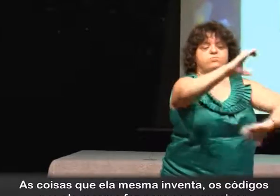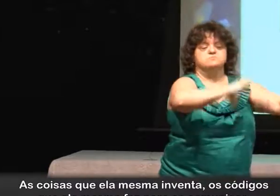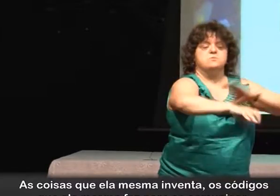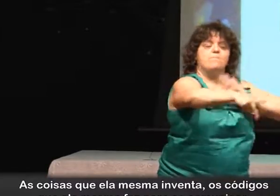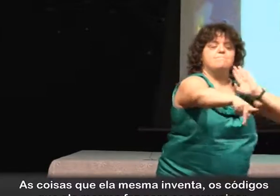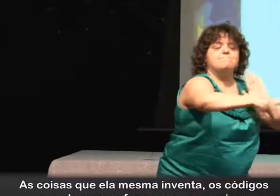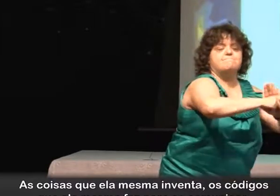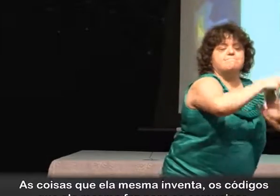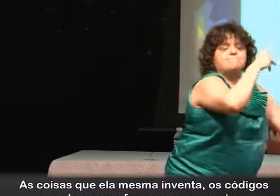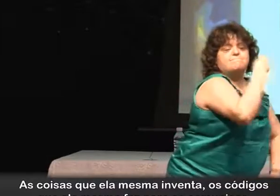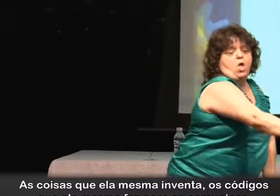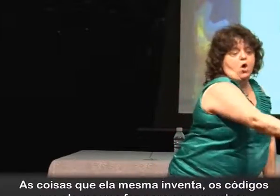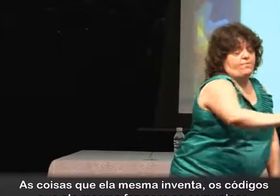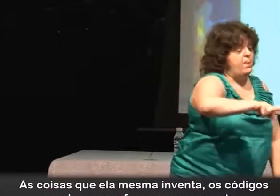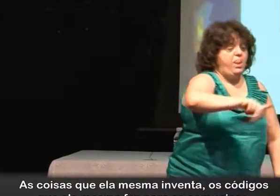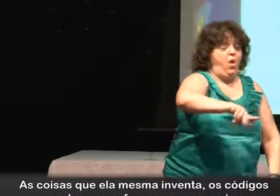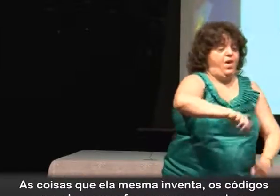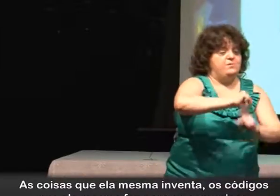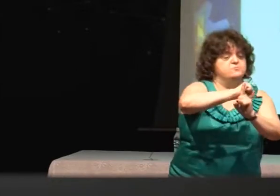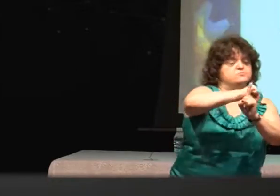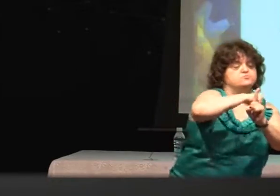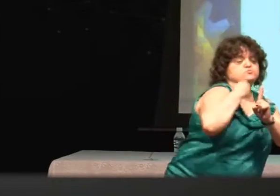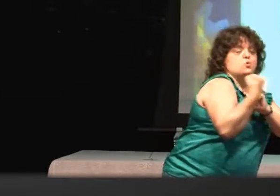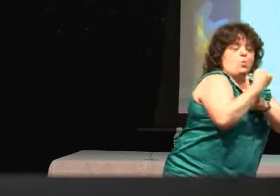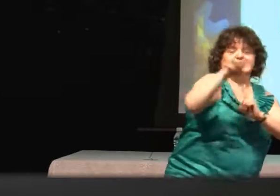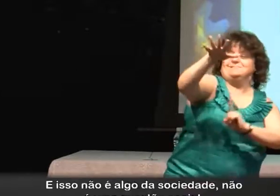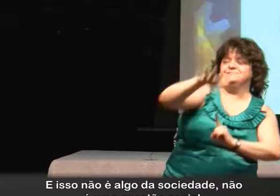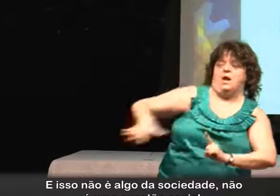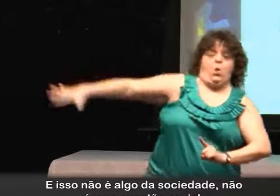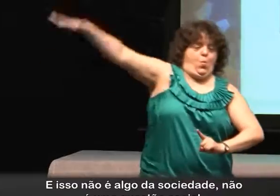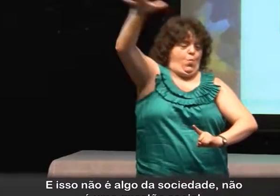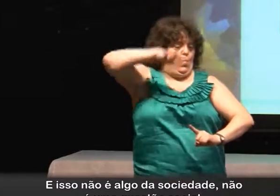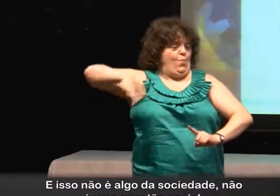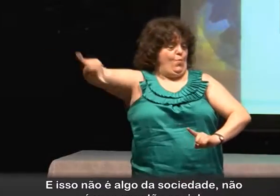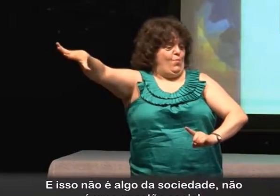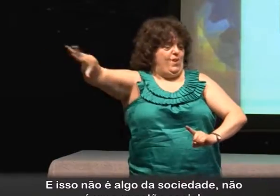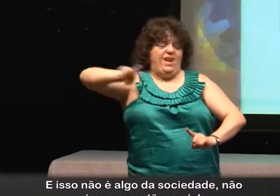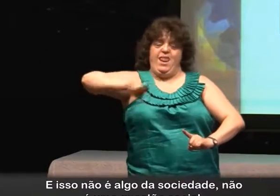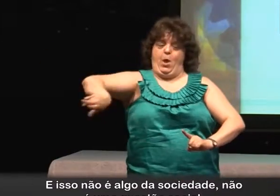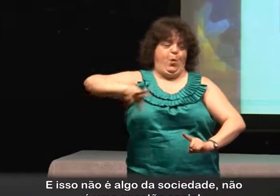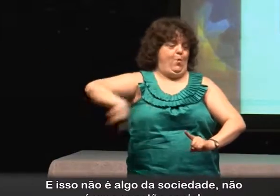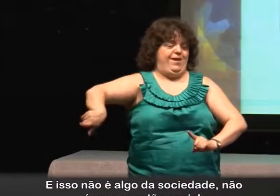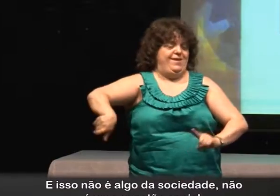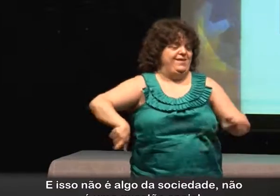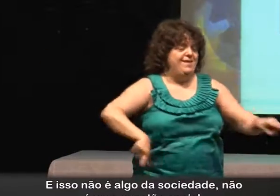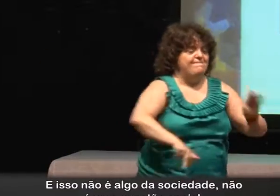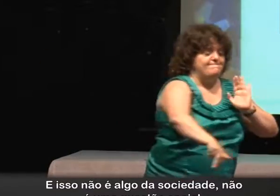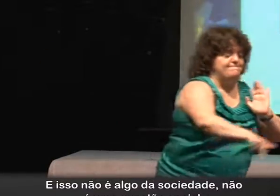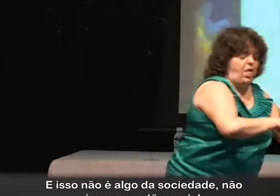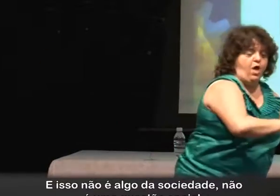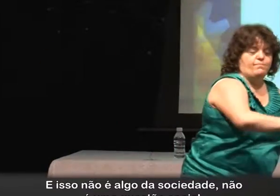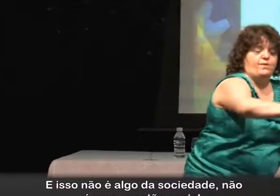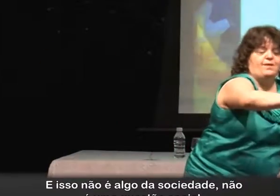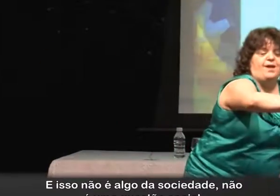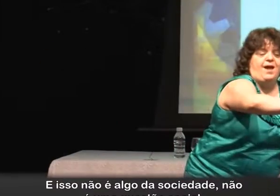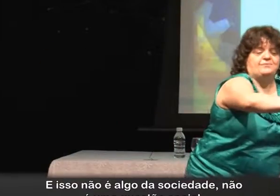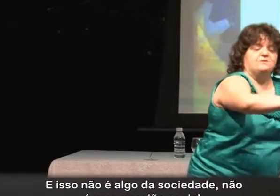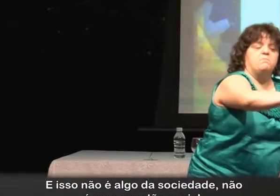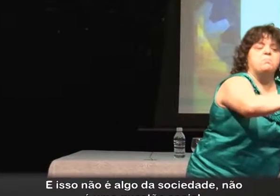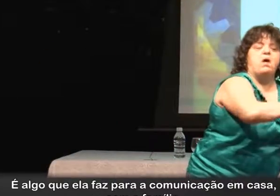mesma faz para se comunicar. E isso não é algo da sociedade, não é uma questão social, é algo que ela